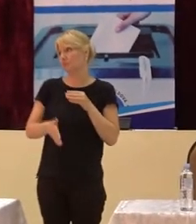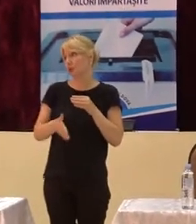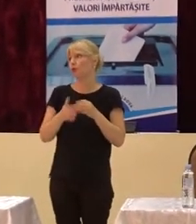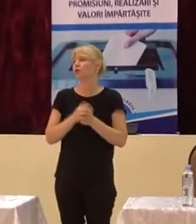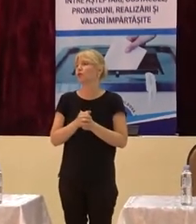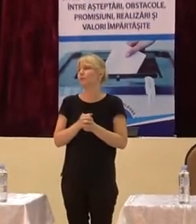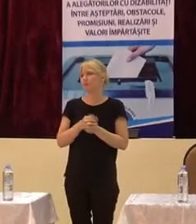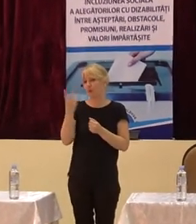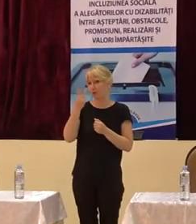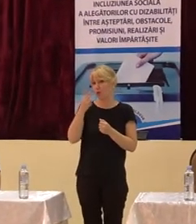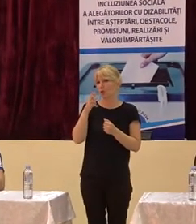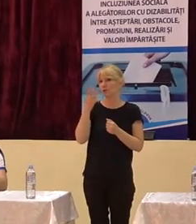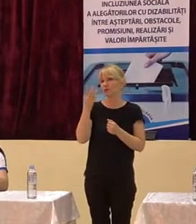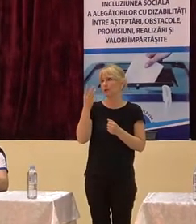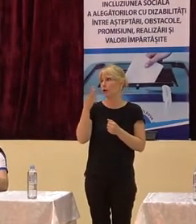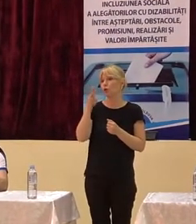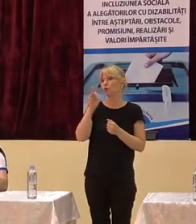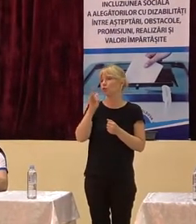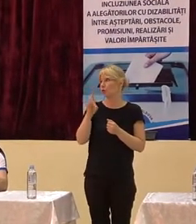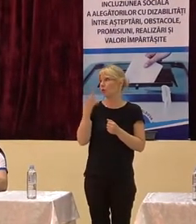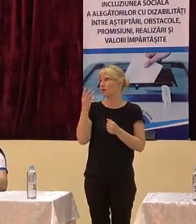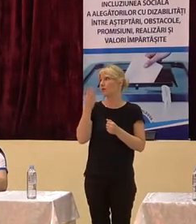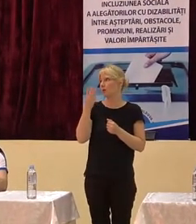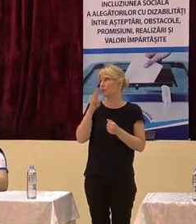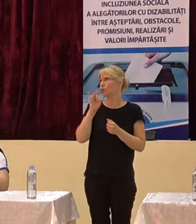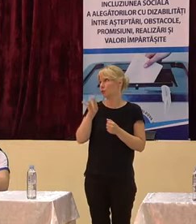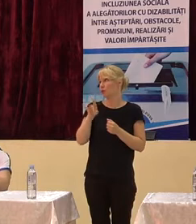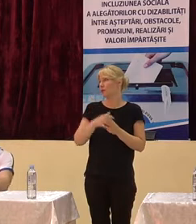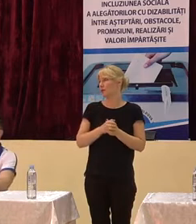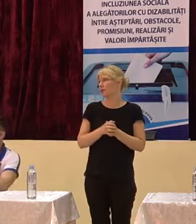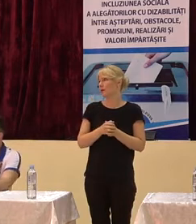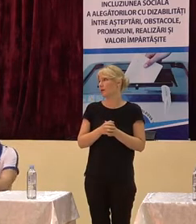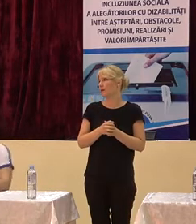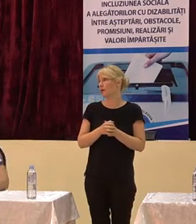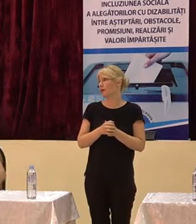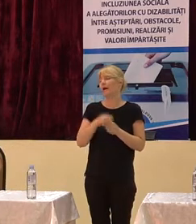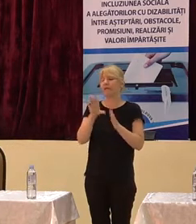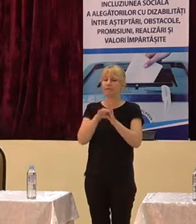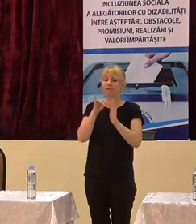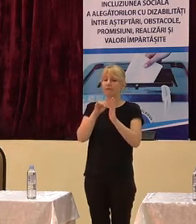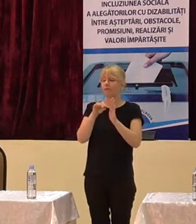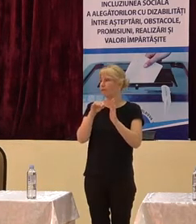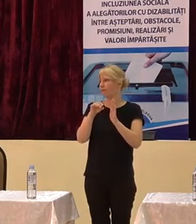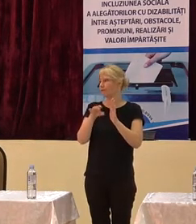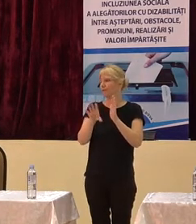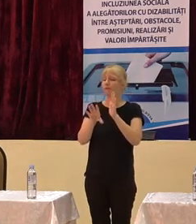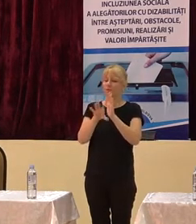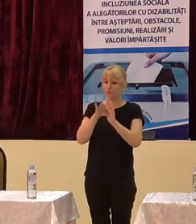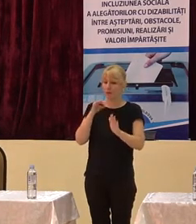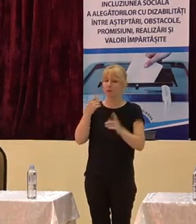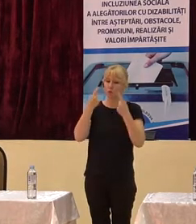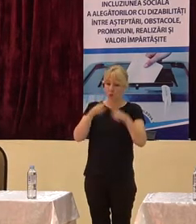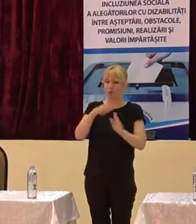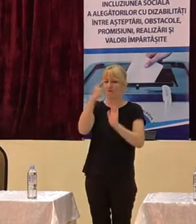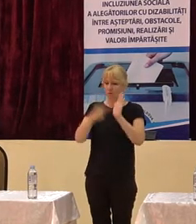finalizat, începem cea de-a doua rundă și de această dată începem cu concurentul electoral din blocul Renato Usatăi. Vă rog,